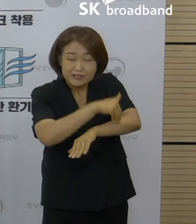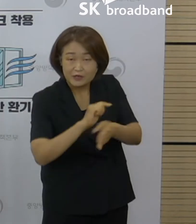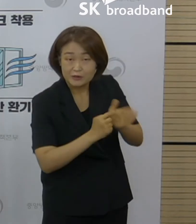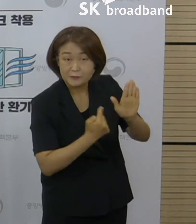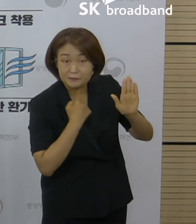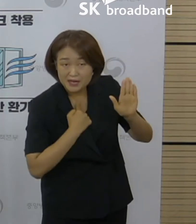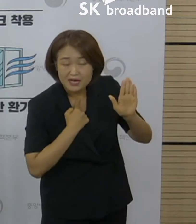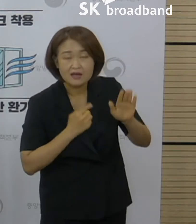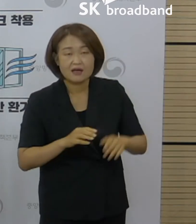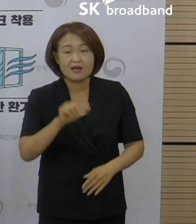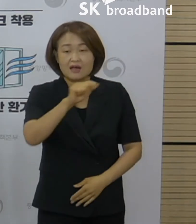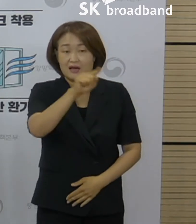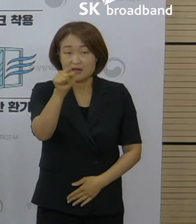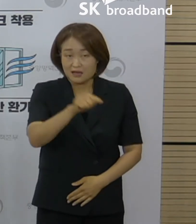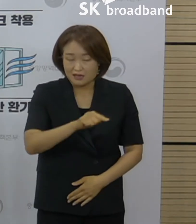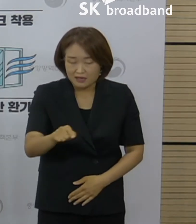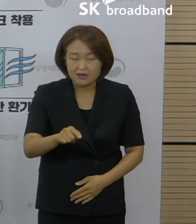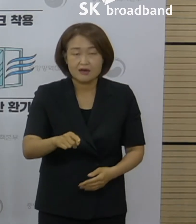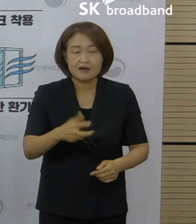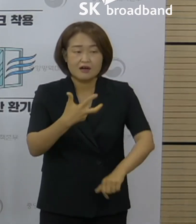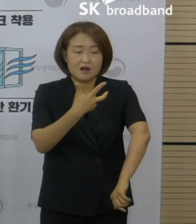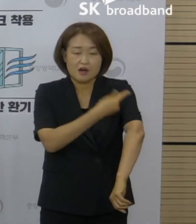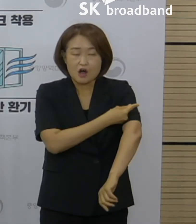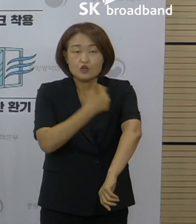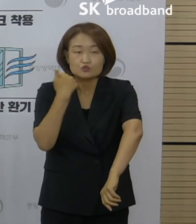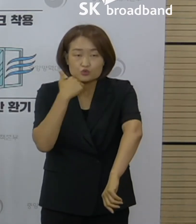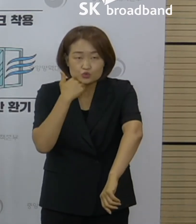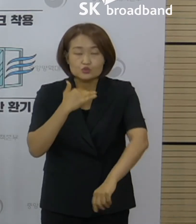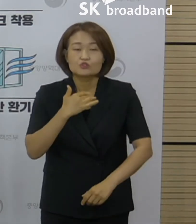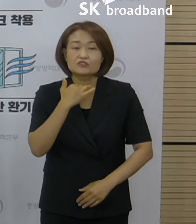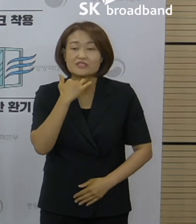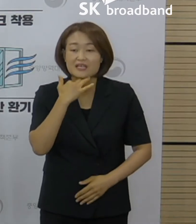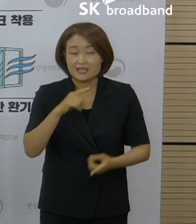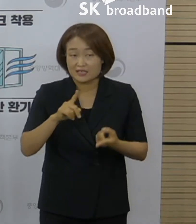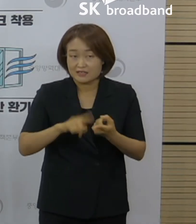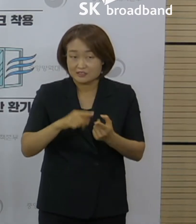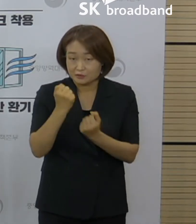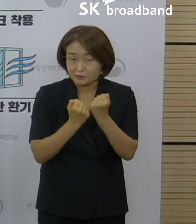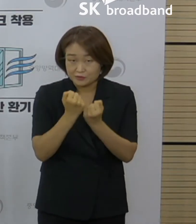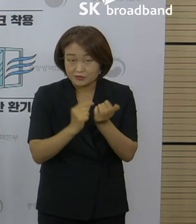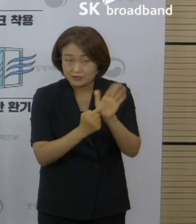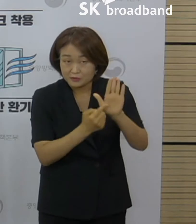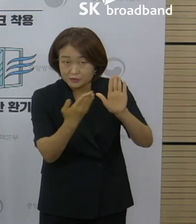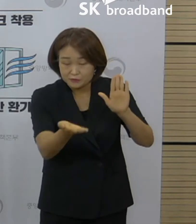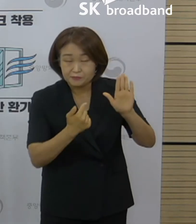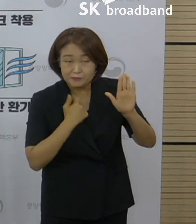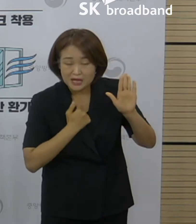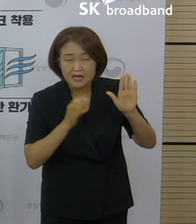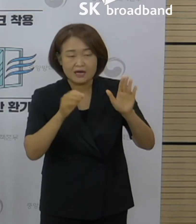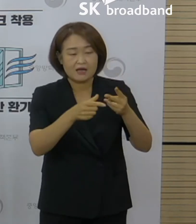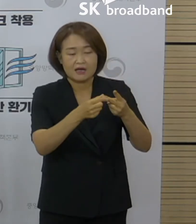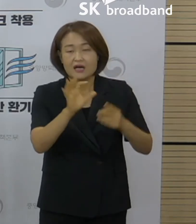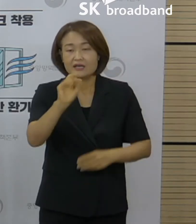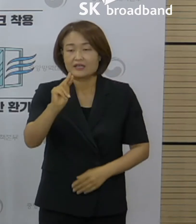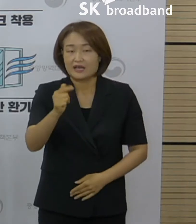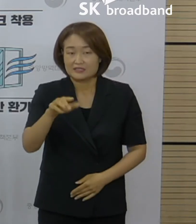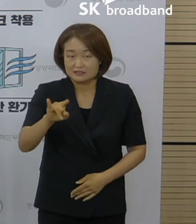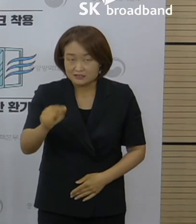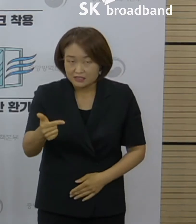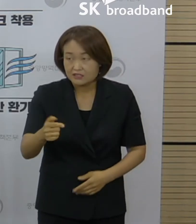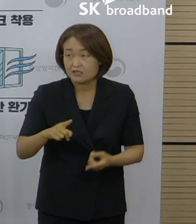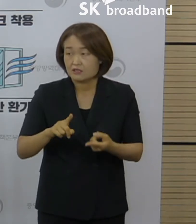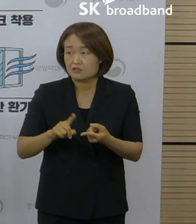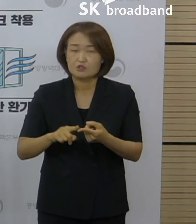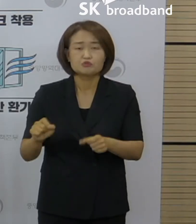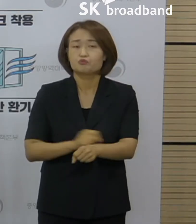아스트라제네카 접종에 대한 연령 제한 상향을 저희가 발표를 했고 얀센 백신의 경우에는 이제 현재까지 TTS